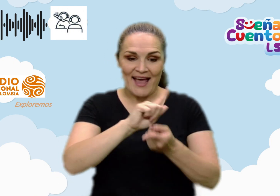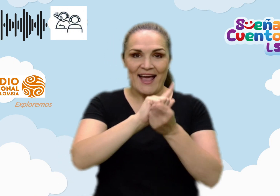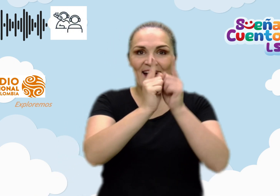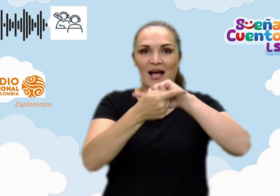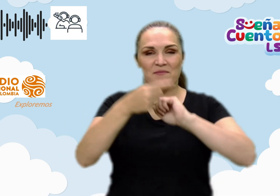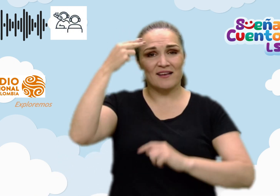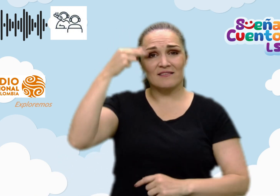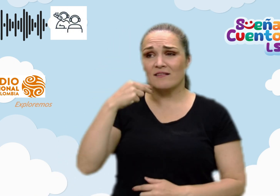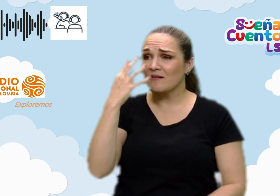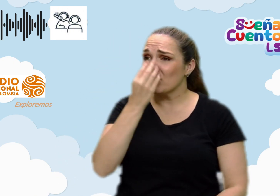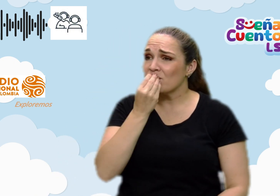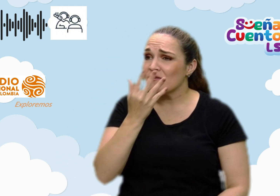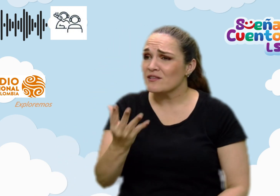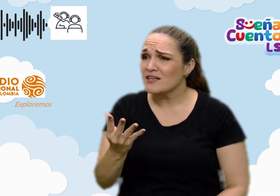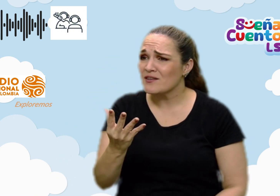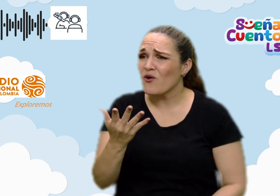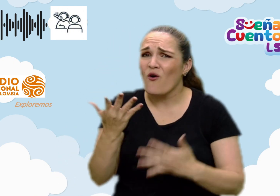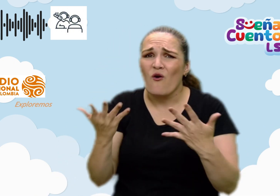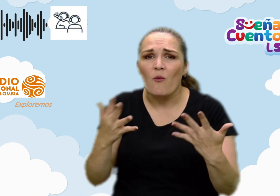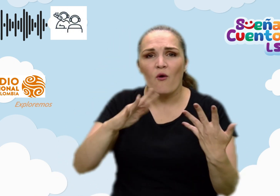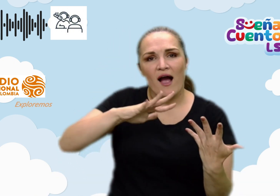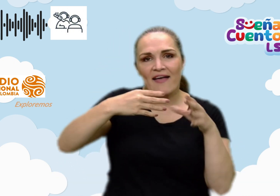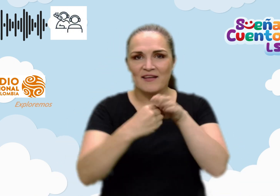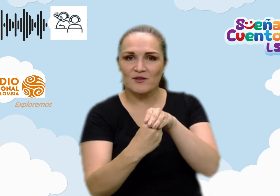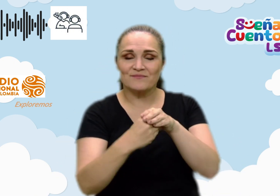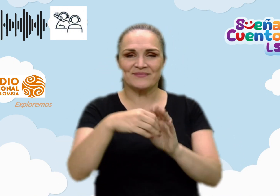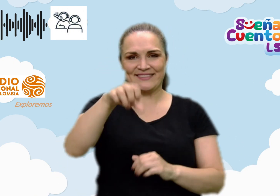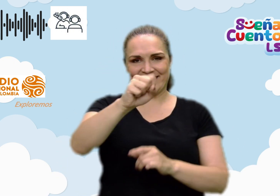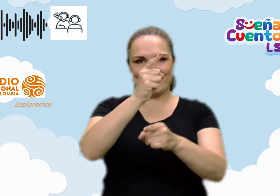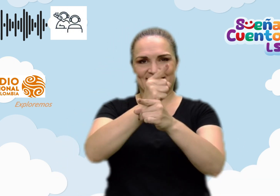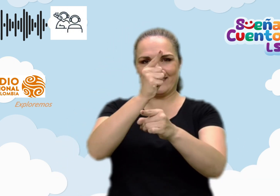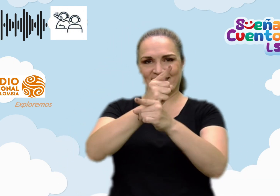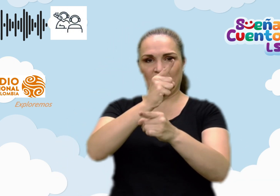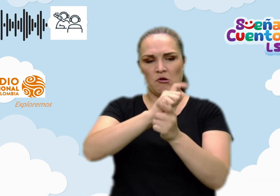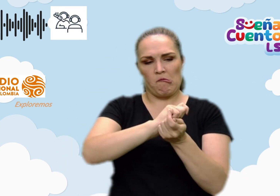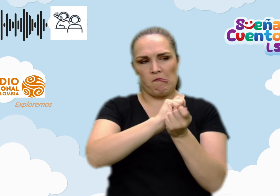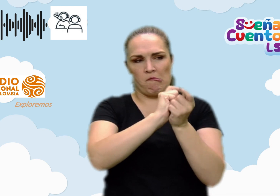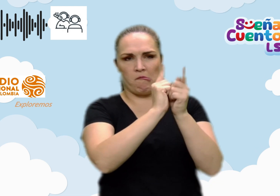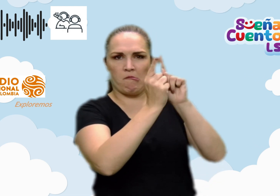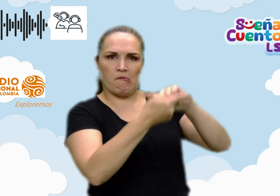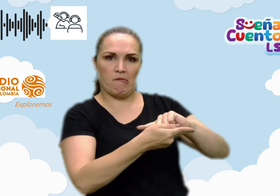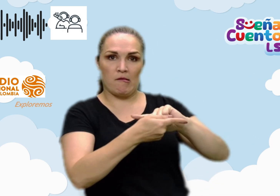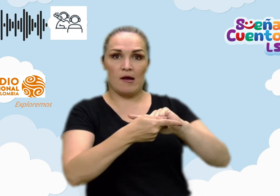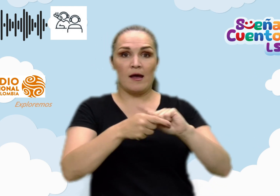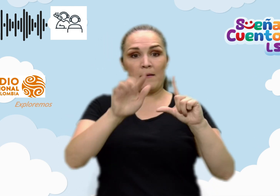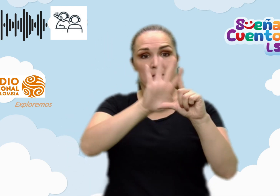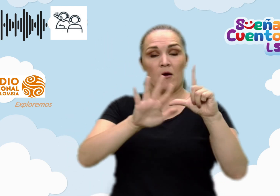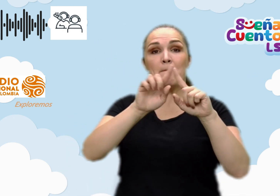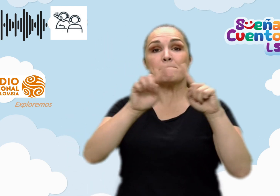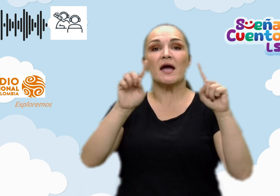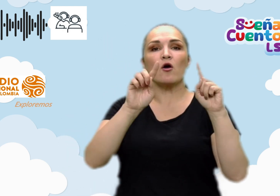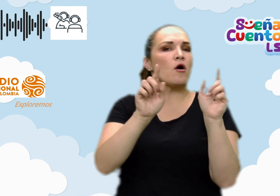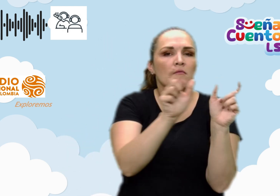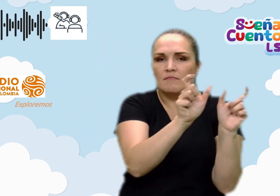patito sordo. Cambiamos la historia. Qué bonito. Le hicieron la sí. adaptación. Exacto. Cambiamos un poco